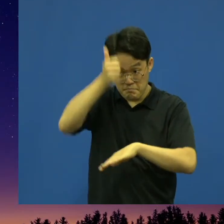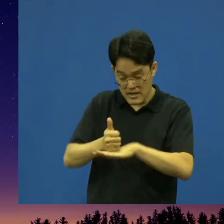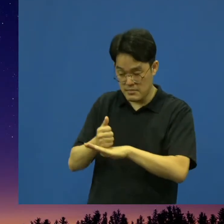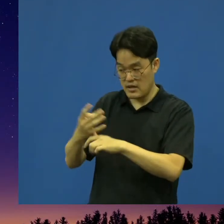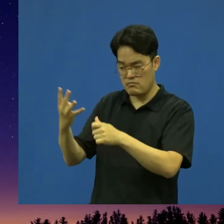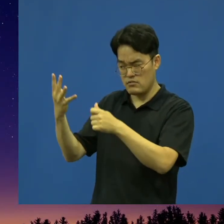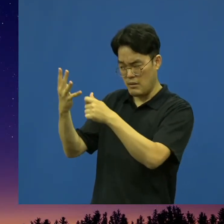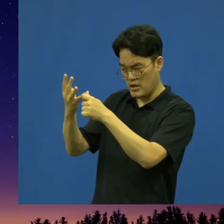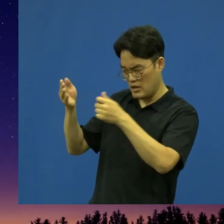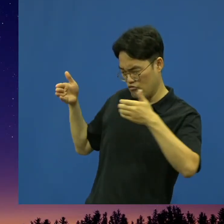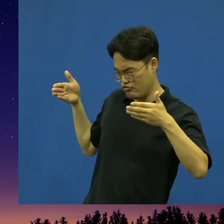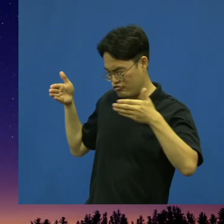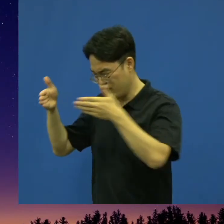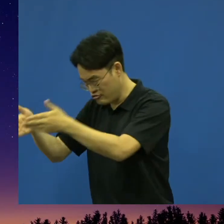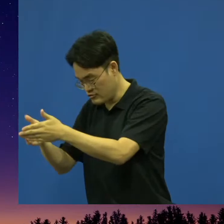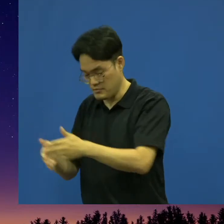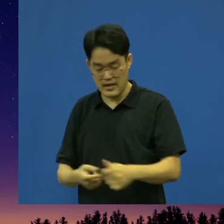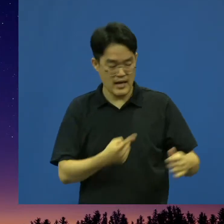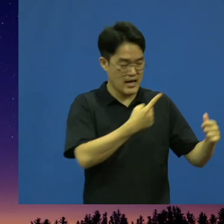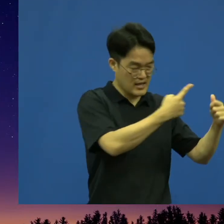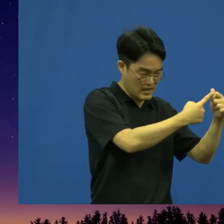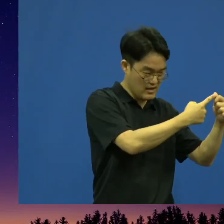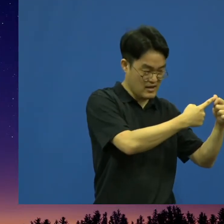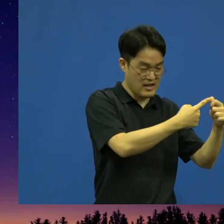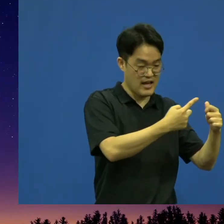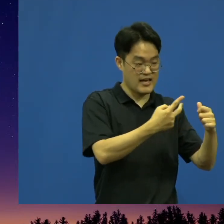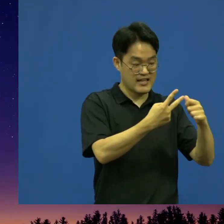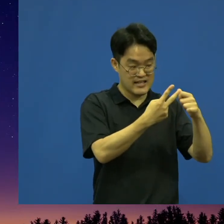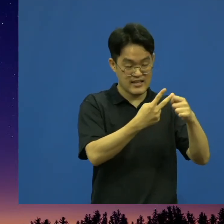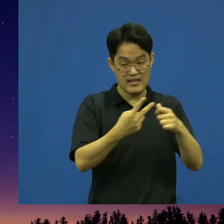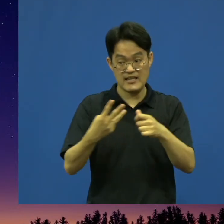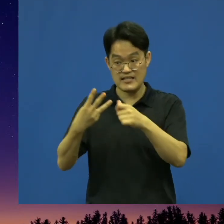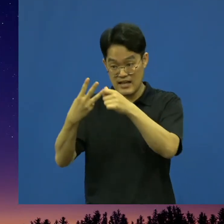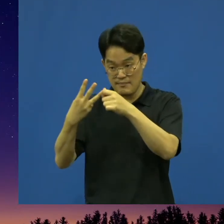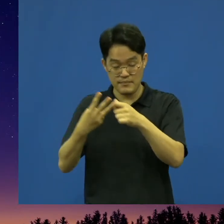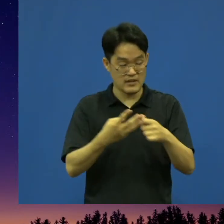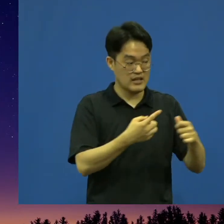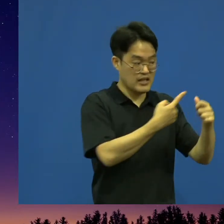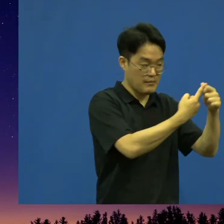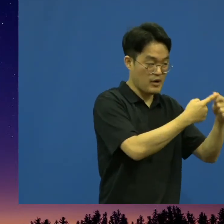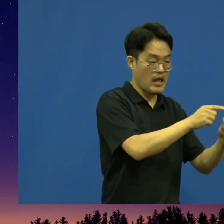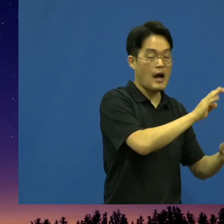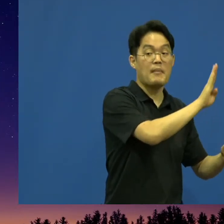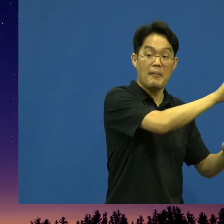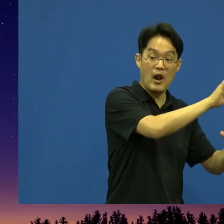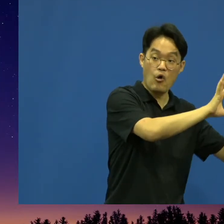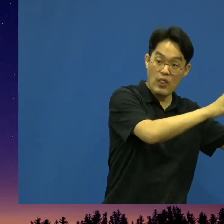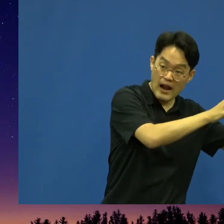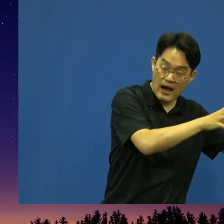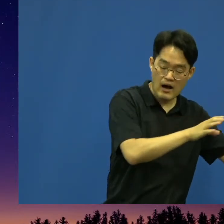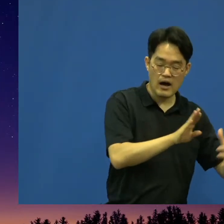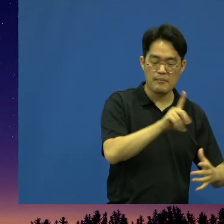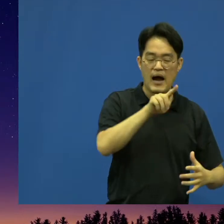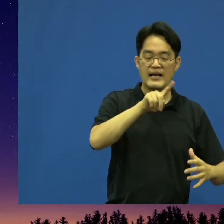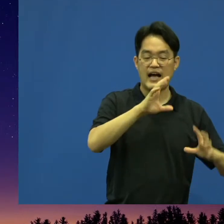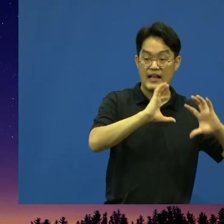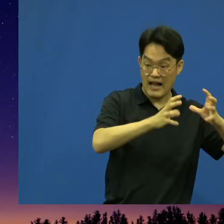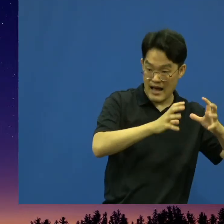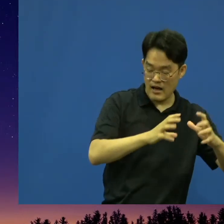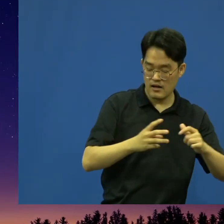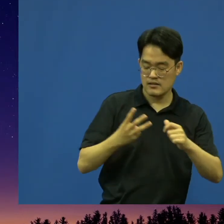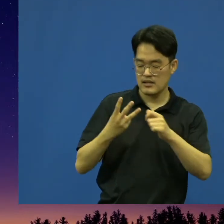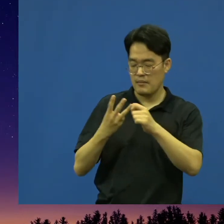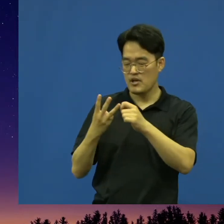나오는 세 짐승은 사실은 17절 한 절에 그냥 다 뭉뚱그려서 해석하고 있고